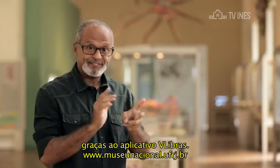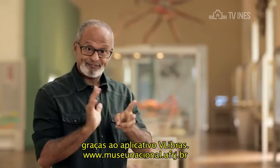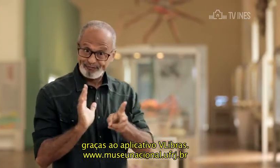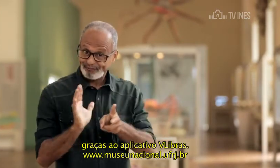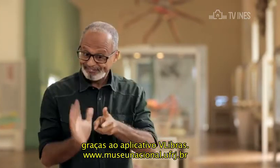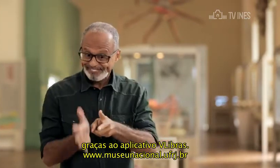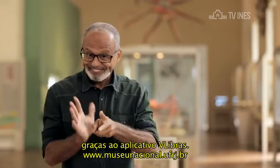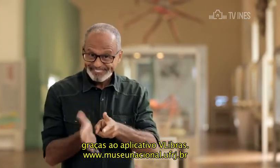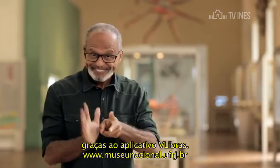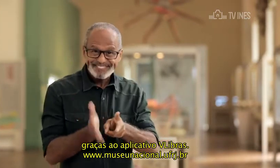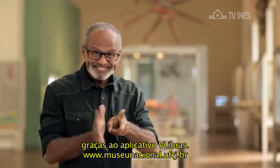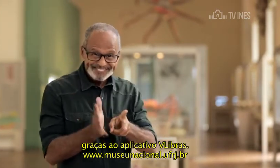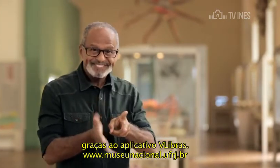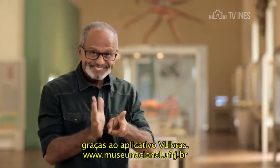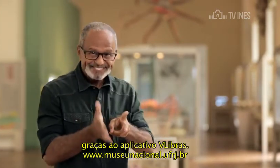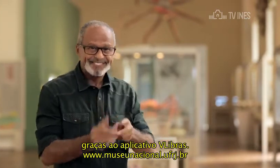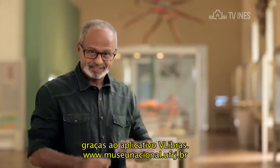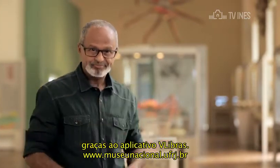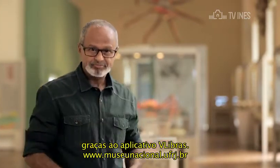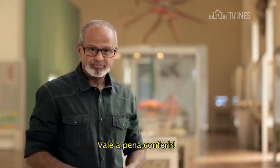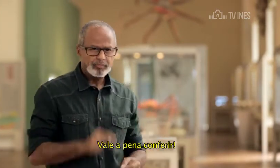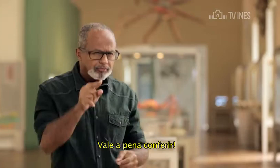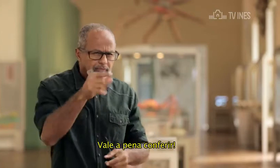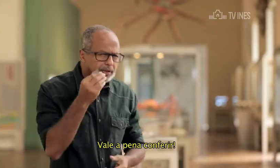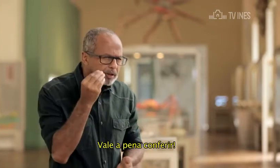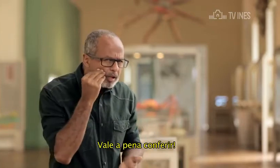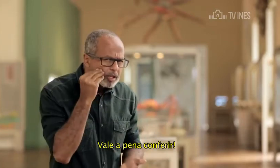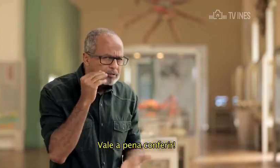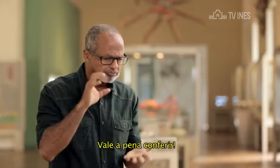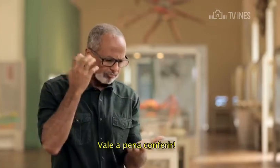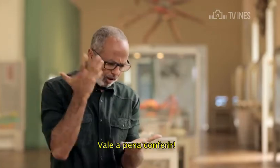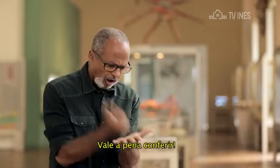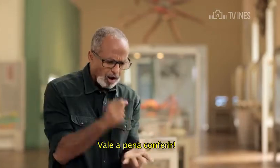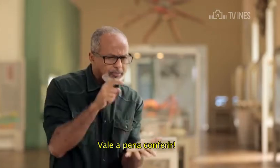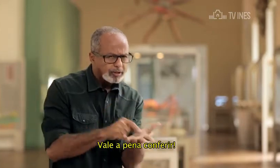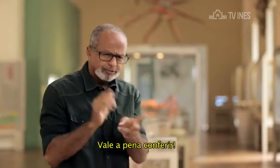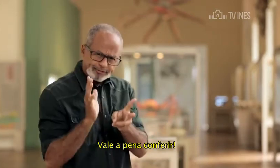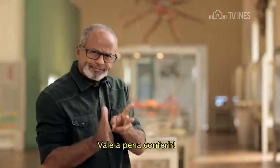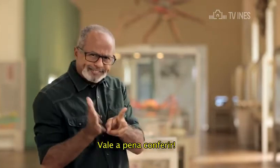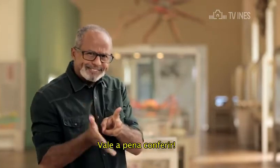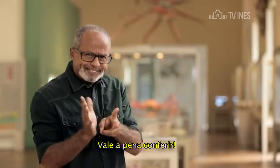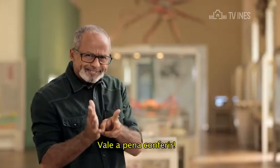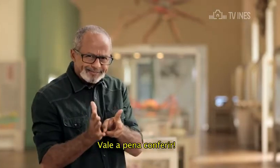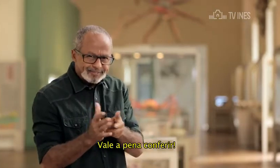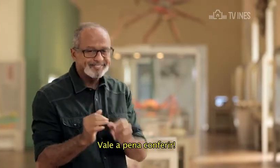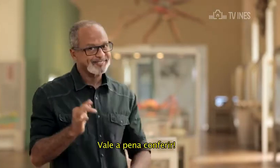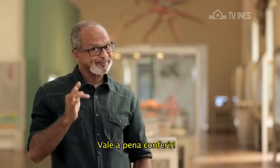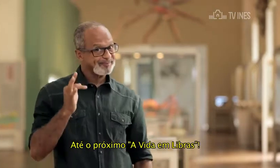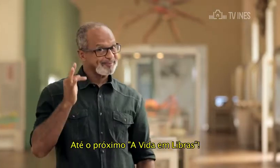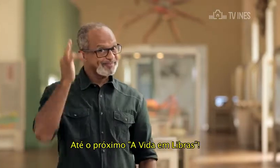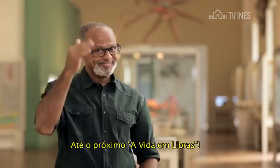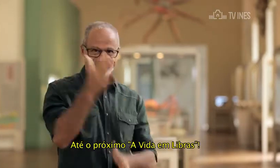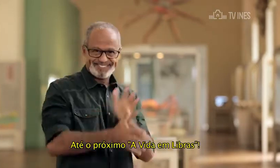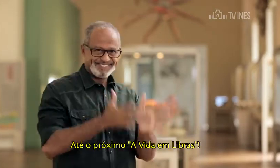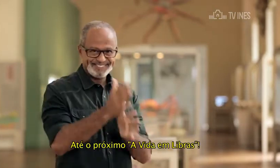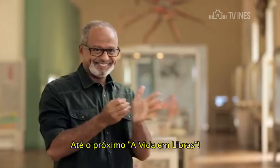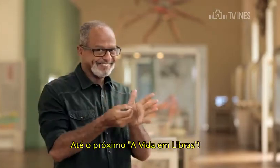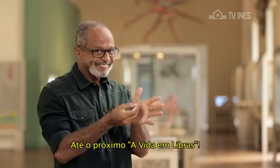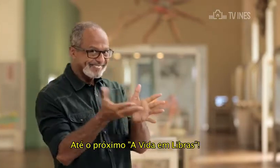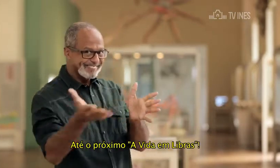V-Libras. Vale a pena conferir. Até o próximo A Vida em